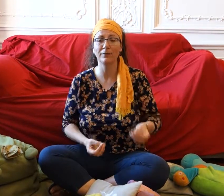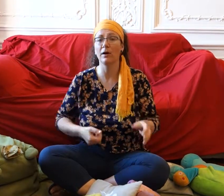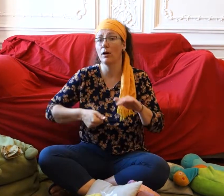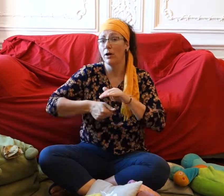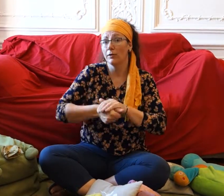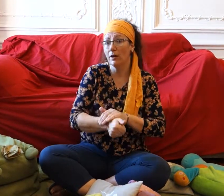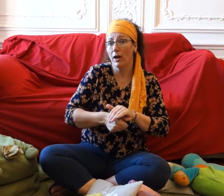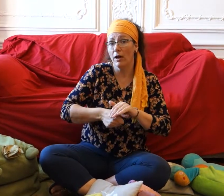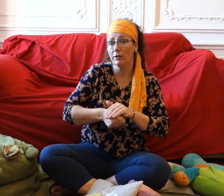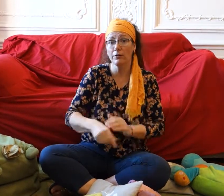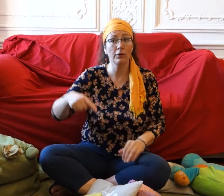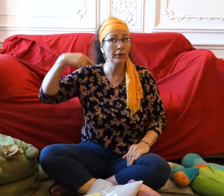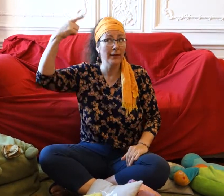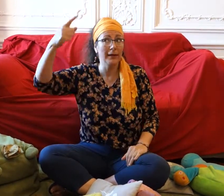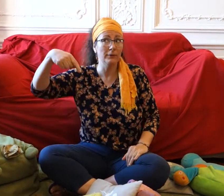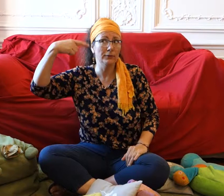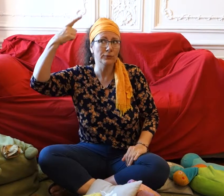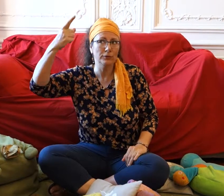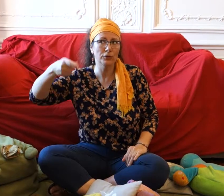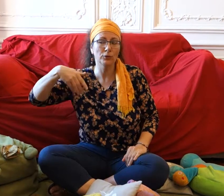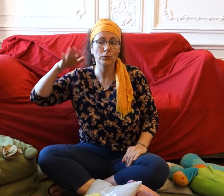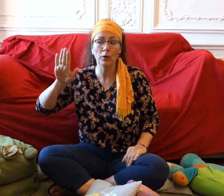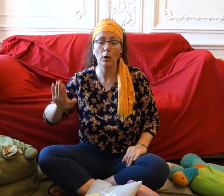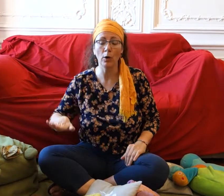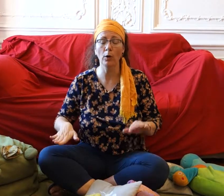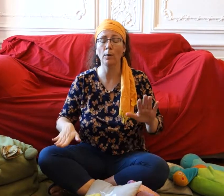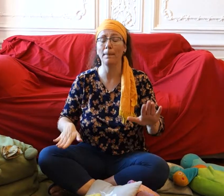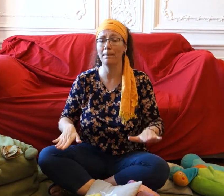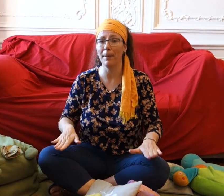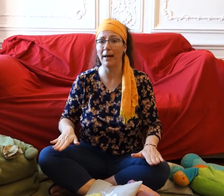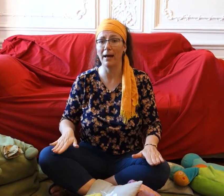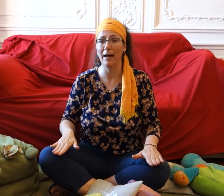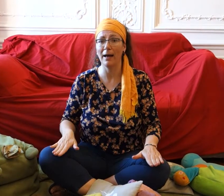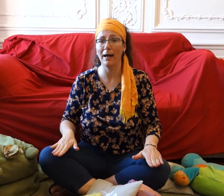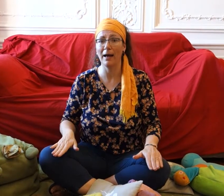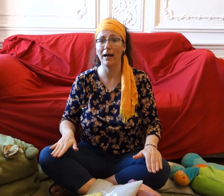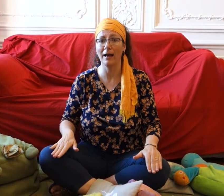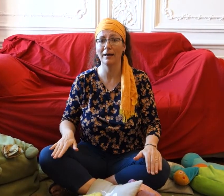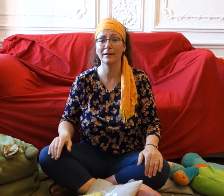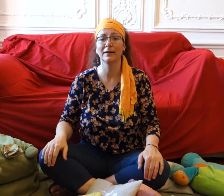enfants tortue iront toujours au pas.